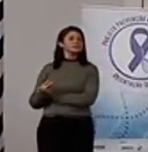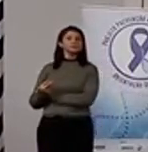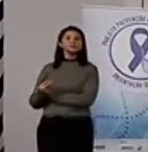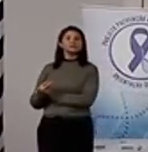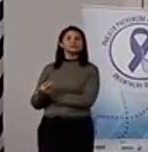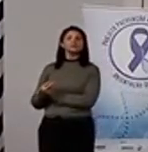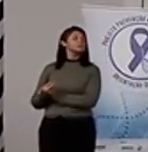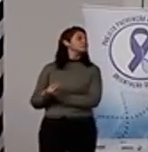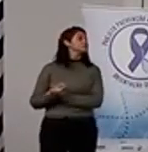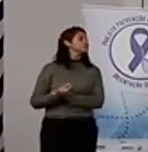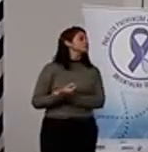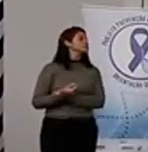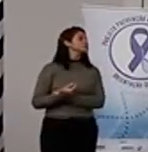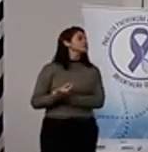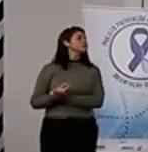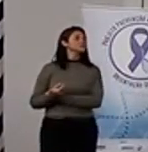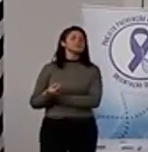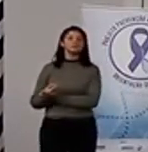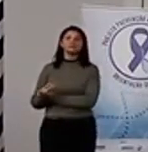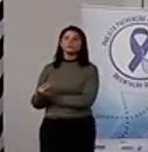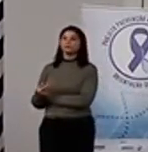Porque ele não vai até lá.